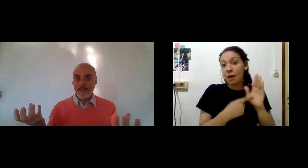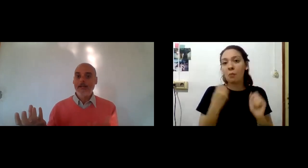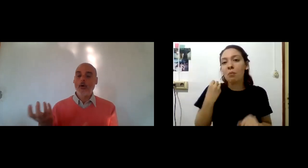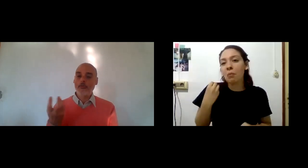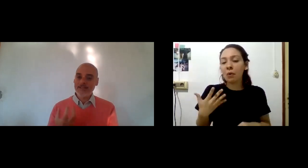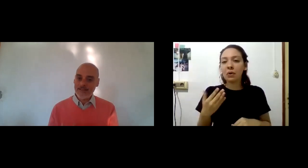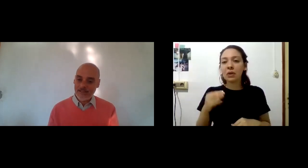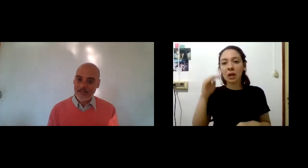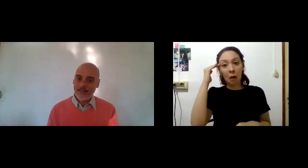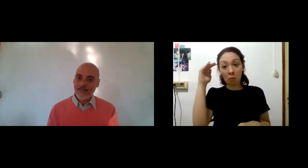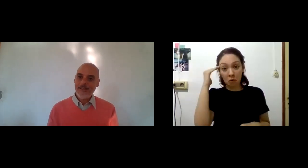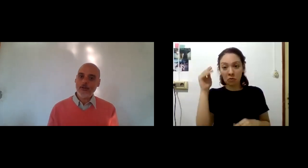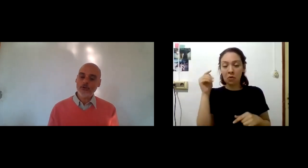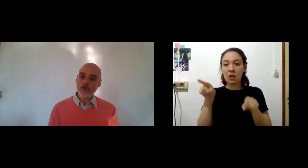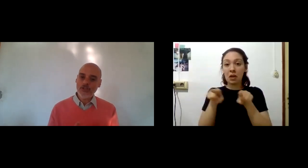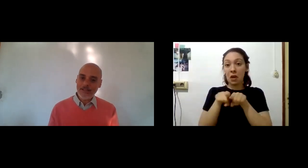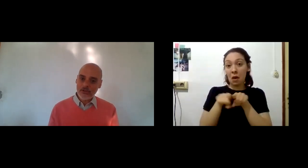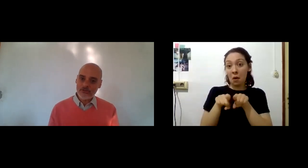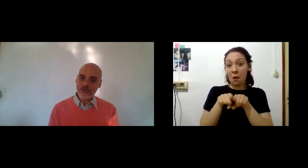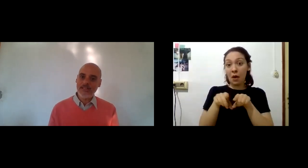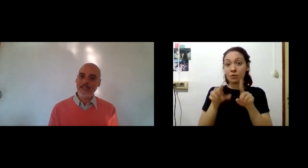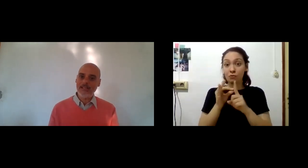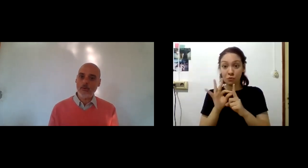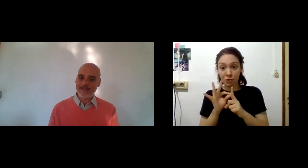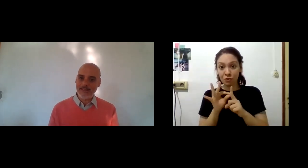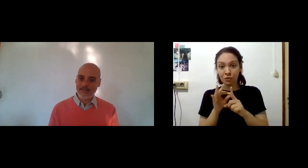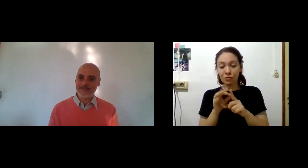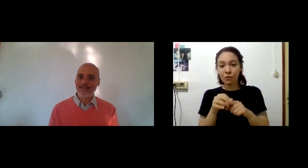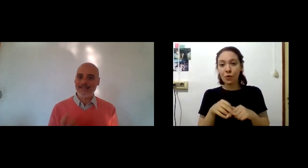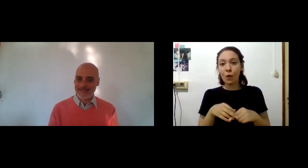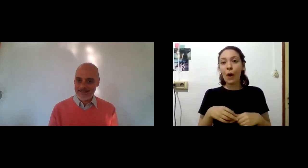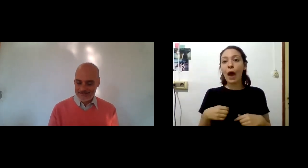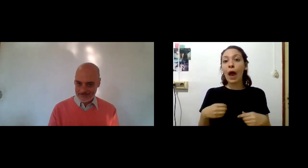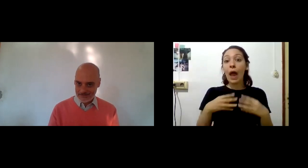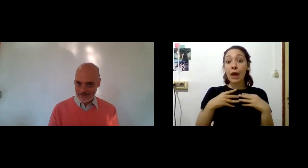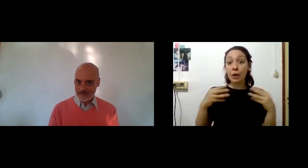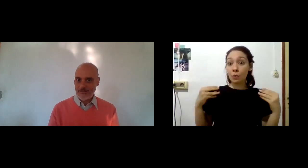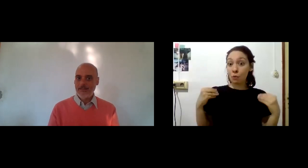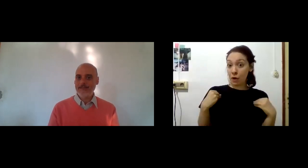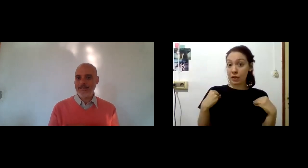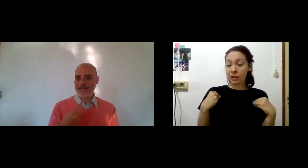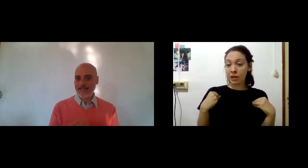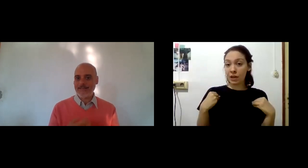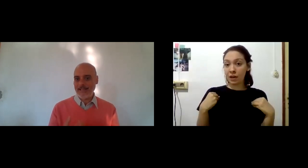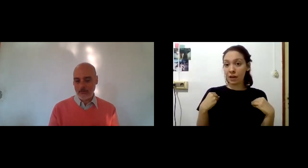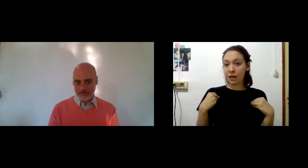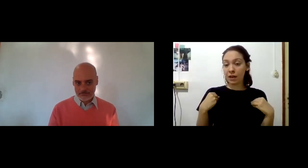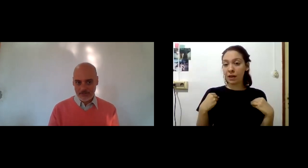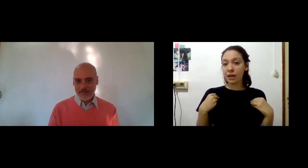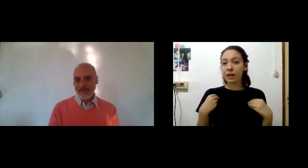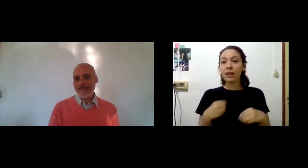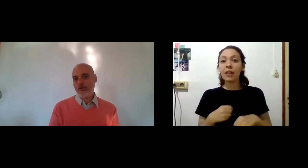otro, ofrecía 2 años de lengua de señas gratis de enseñanza de